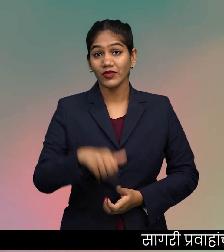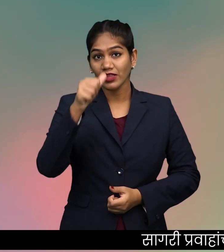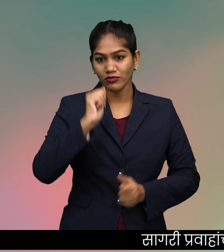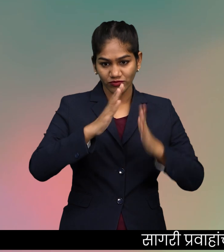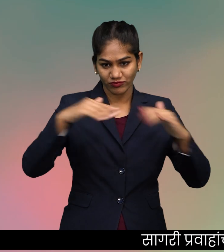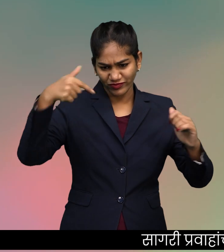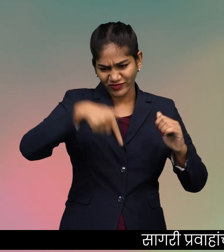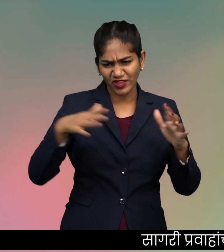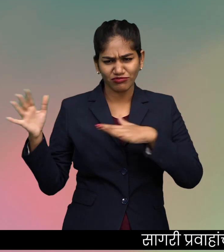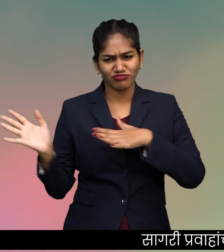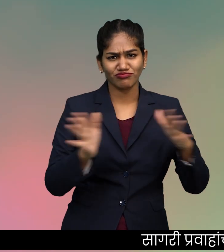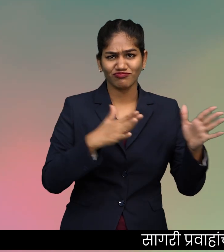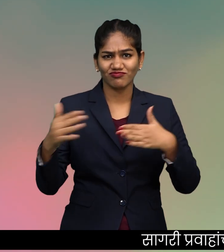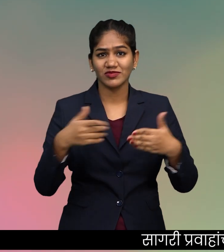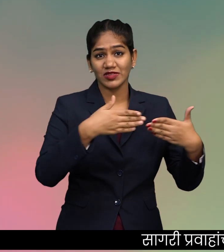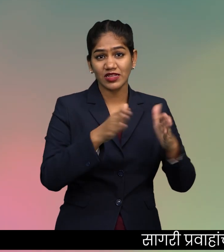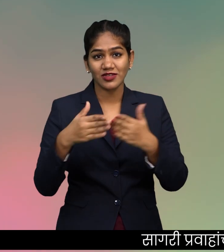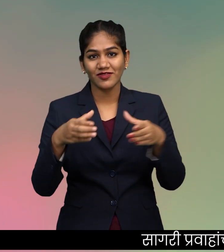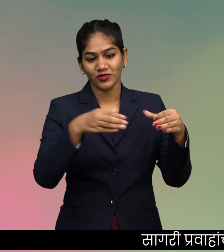सागरी प्रवाहांचे त्यांच्या वेगानुसार प्रवाह